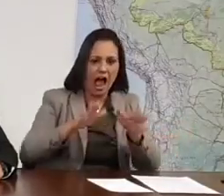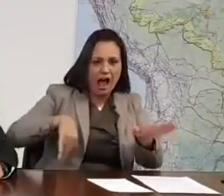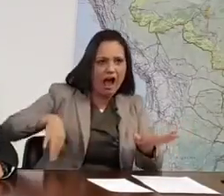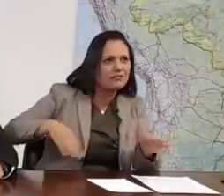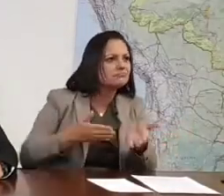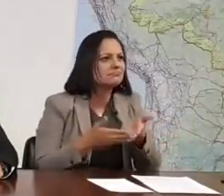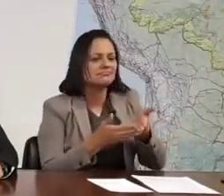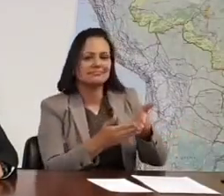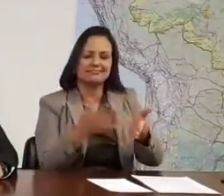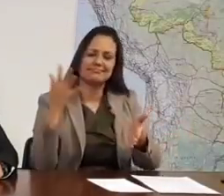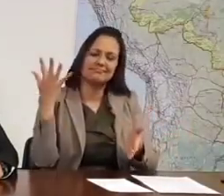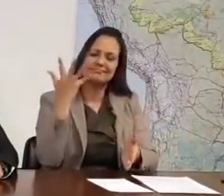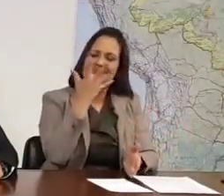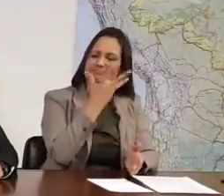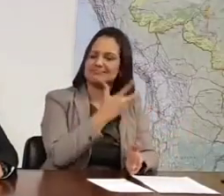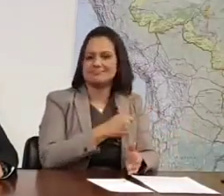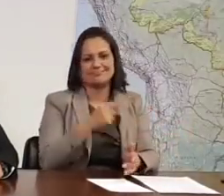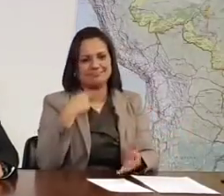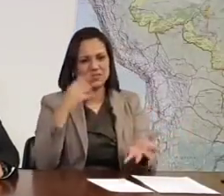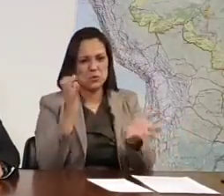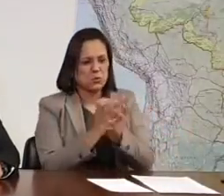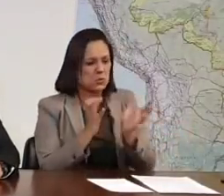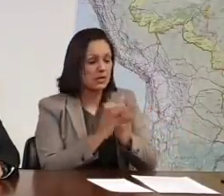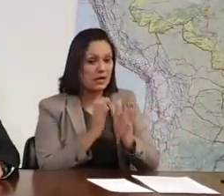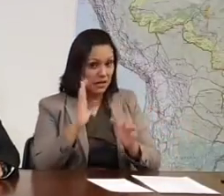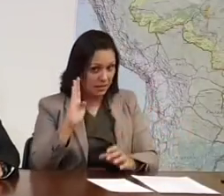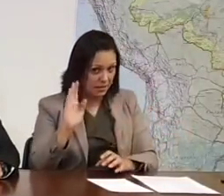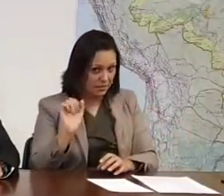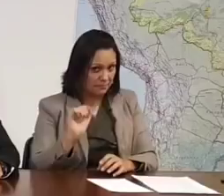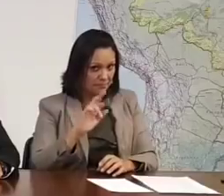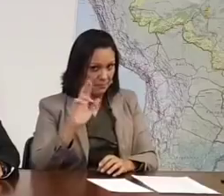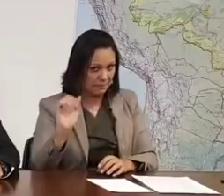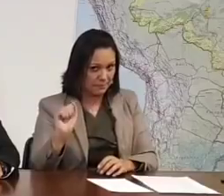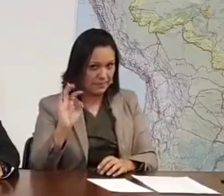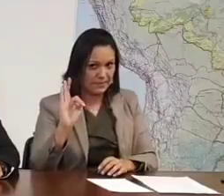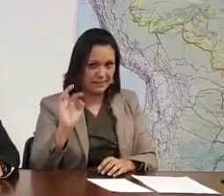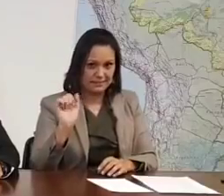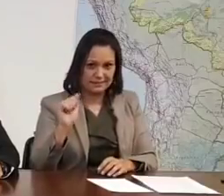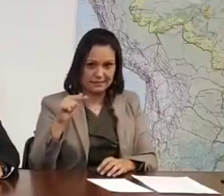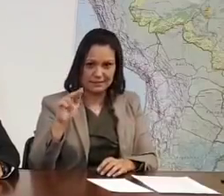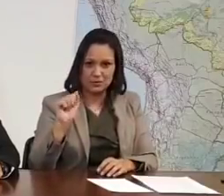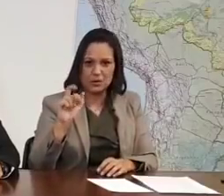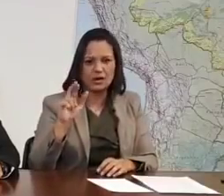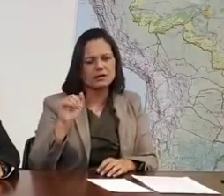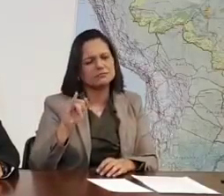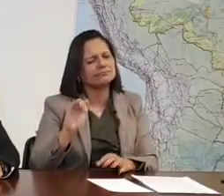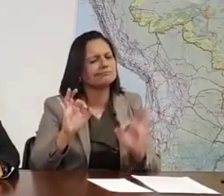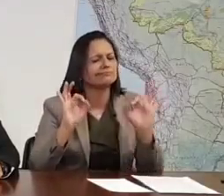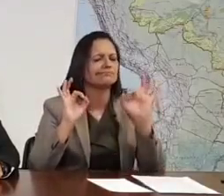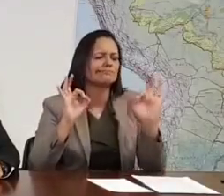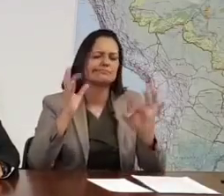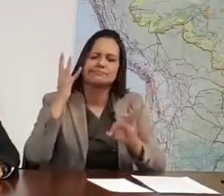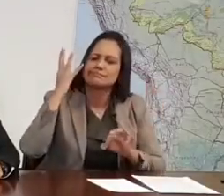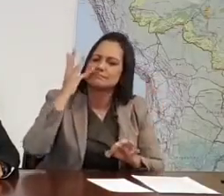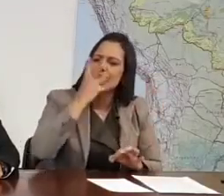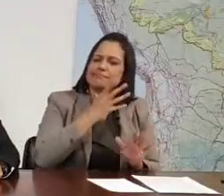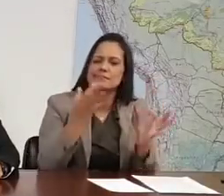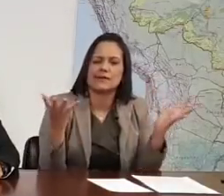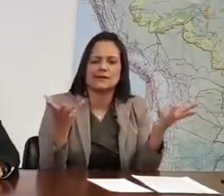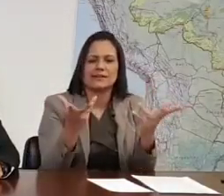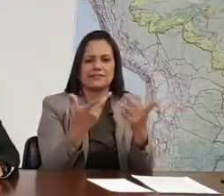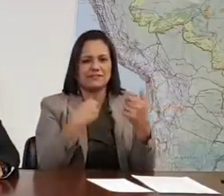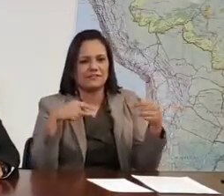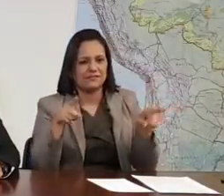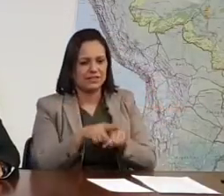Vários afluentes, como a Barra do Taquari, entre outros. É uma viagem fantástica de jet ski,